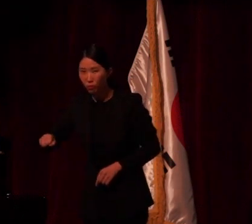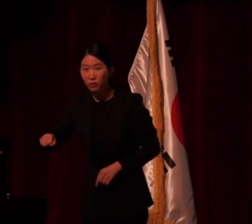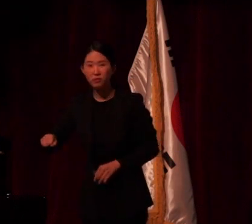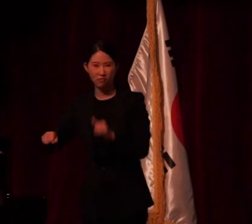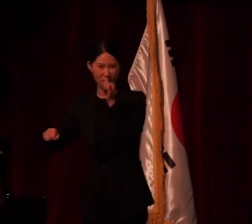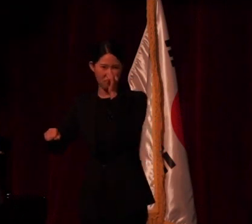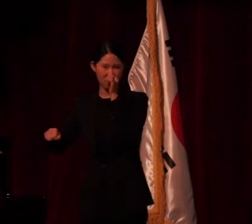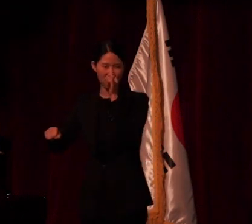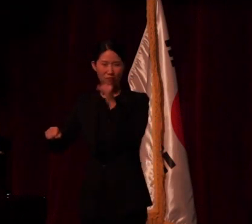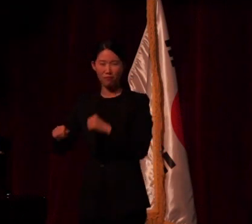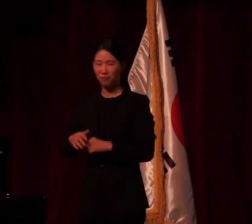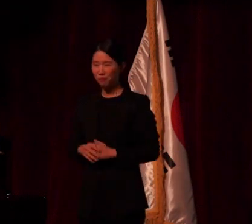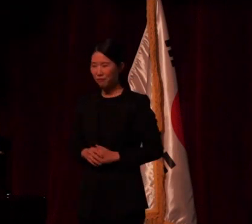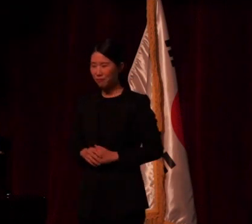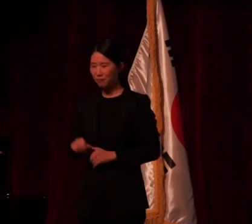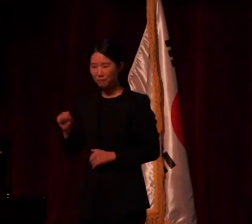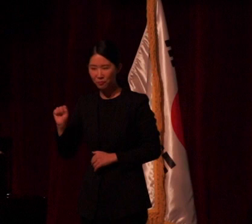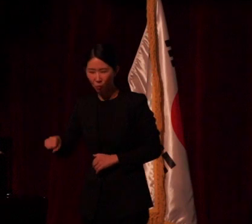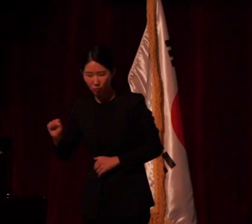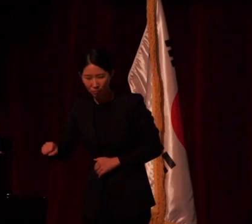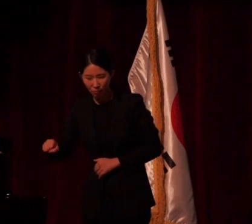쳤습니다.